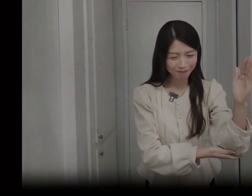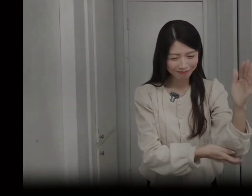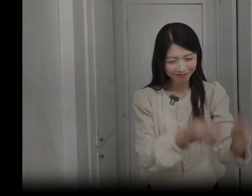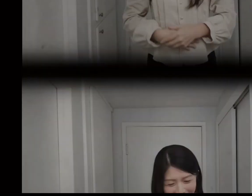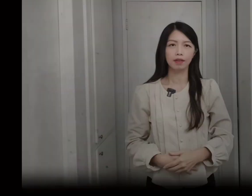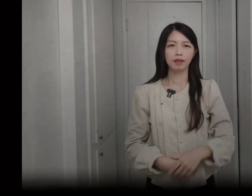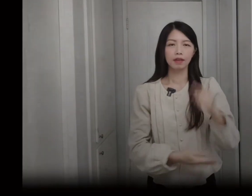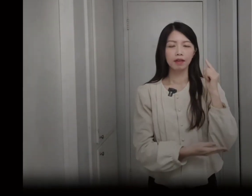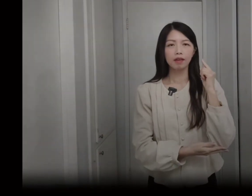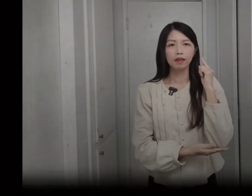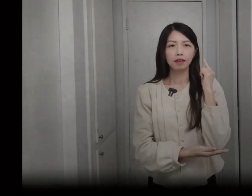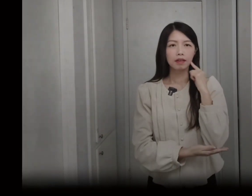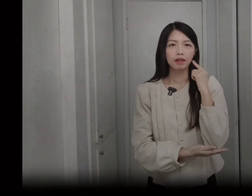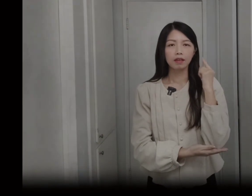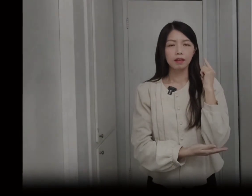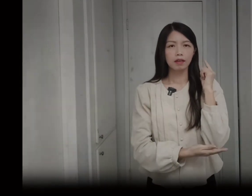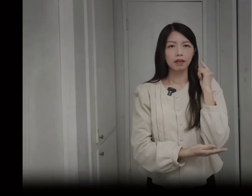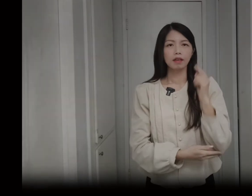잠깐.